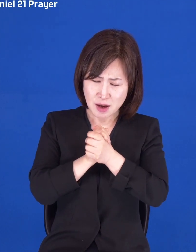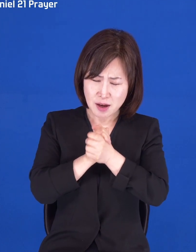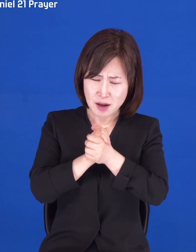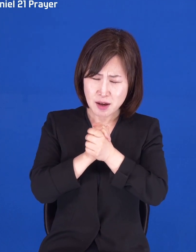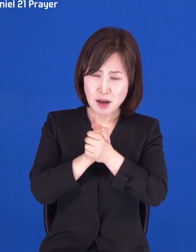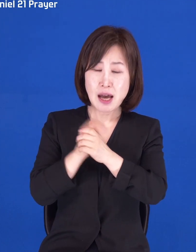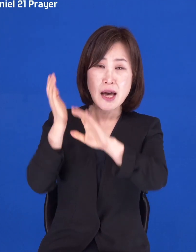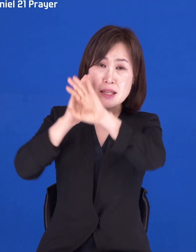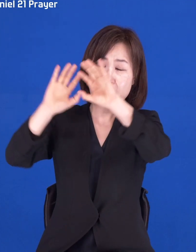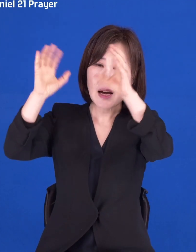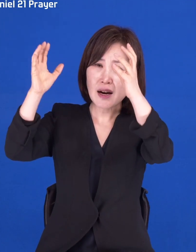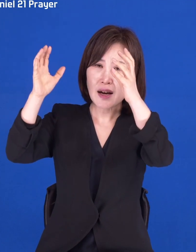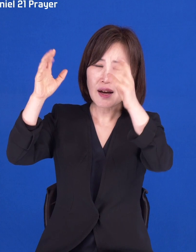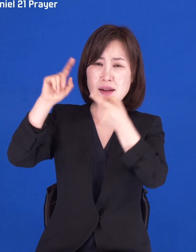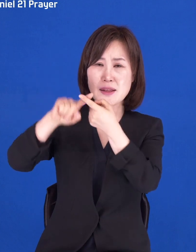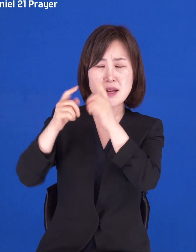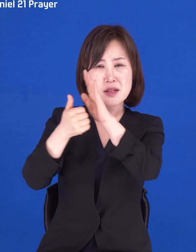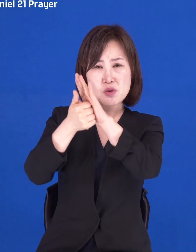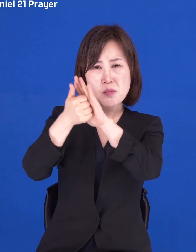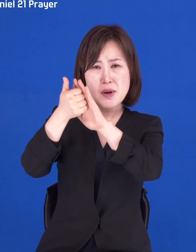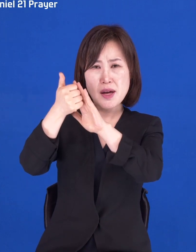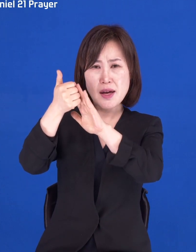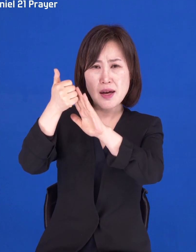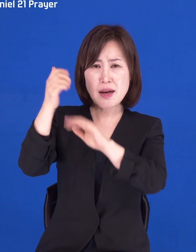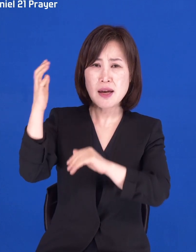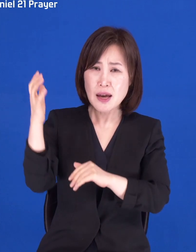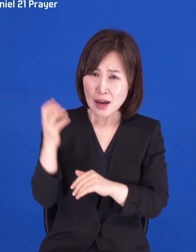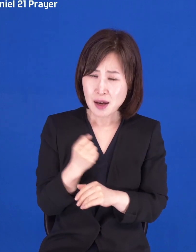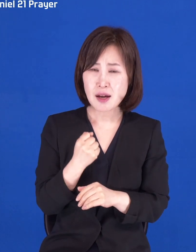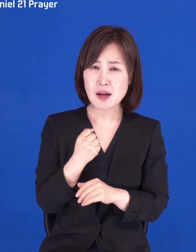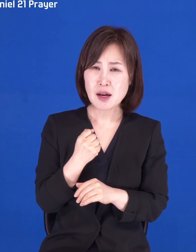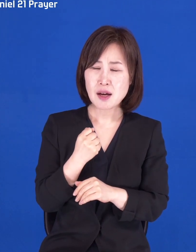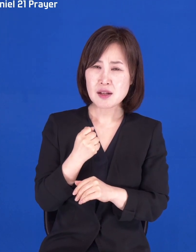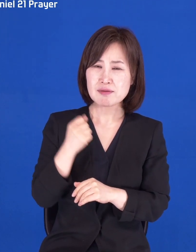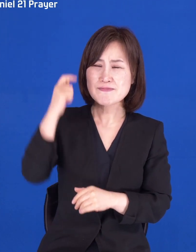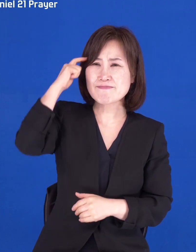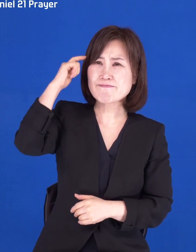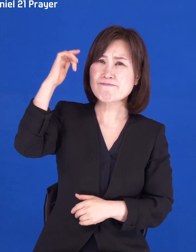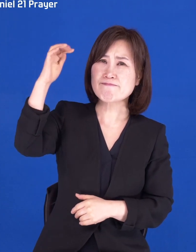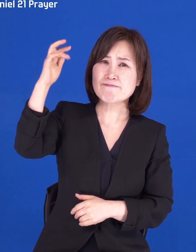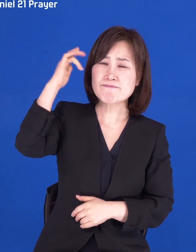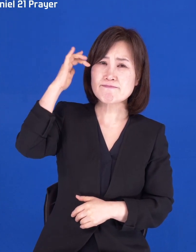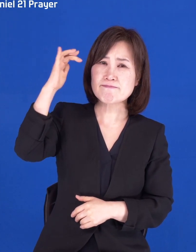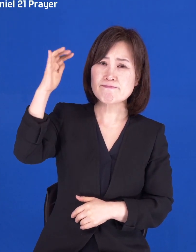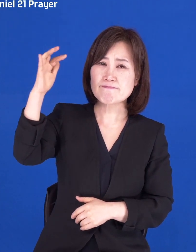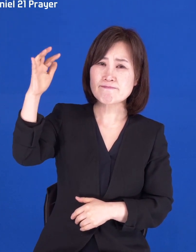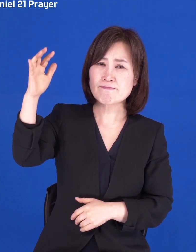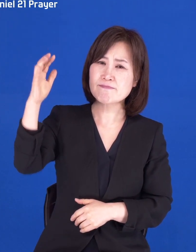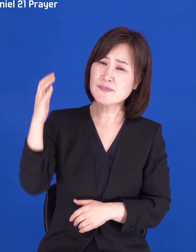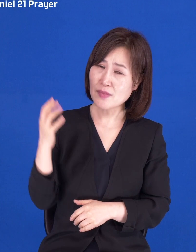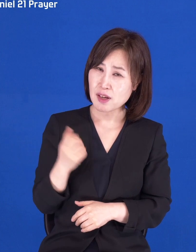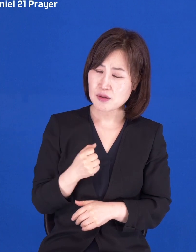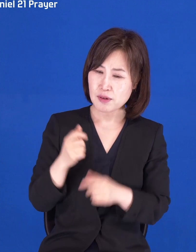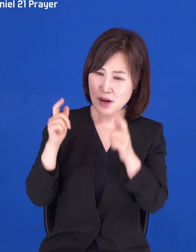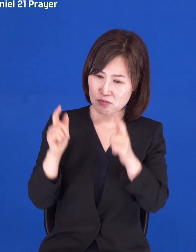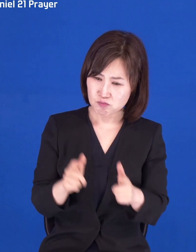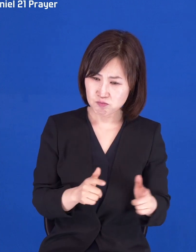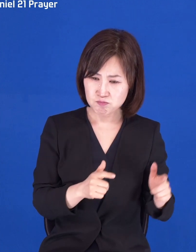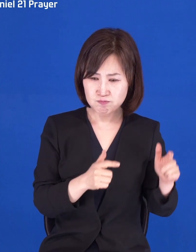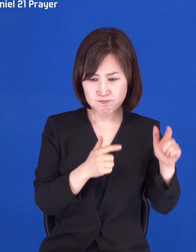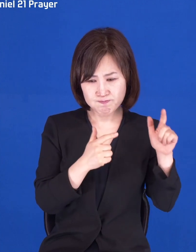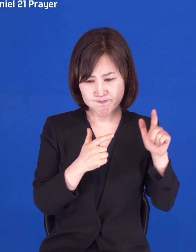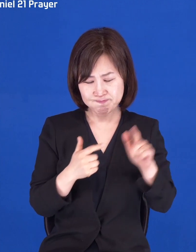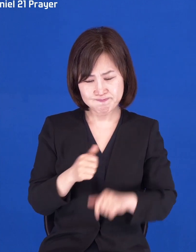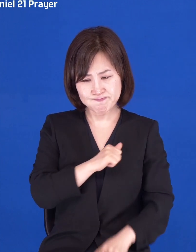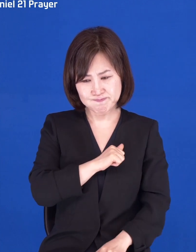하늘나라에 대한 소망을 품고 하늘나라에 대한 그리움과 소망으로 하루하루를